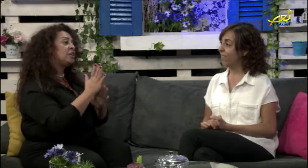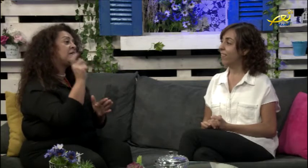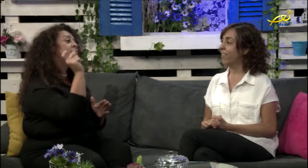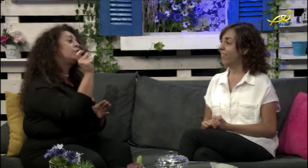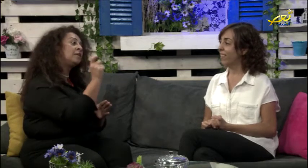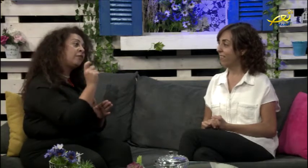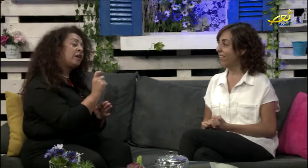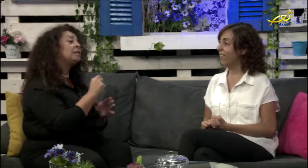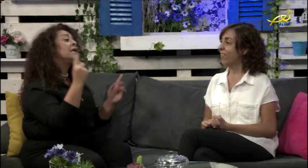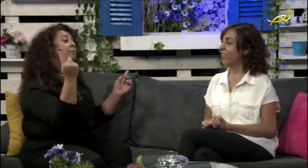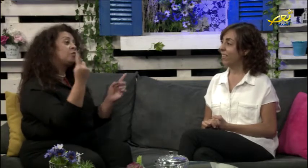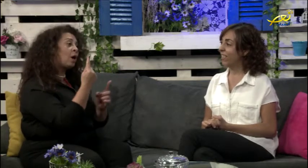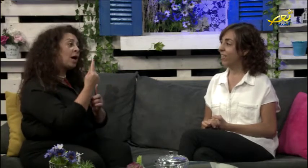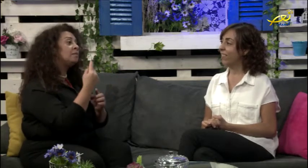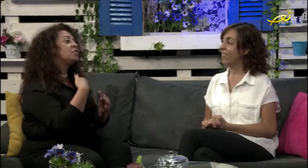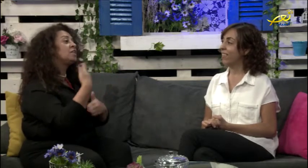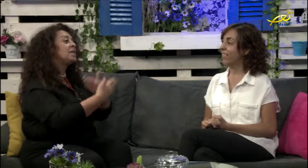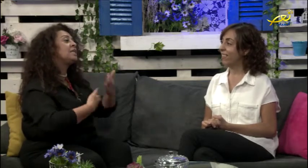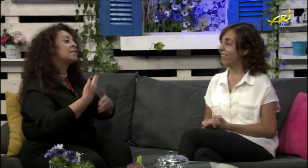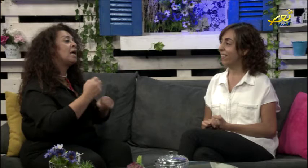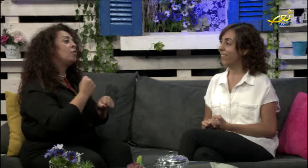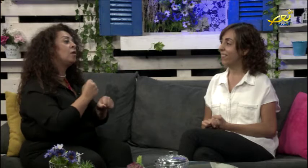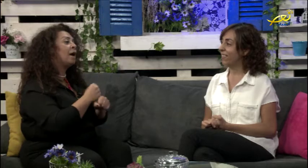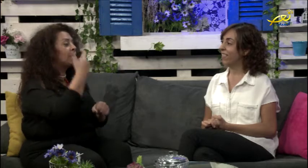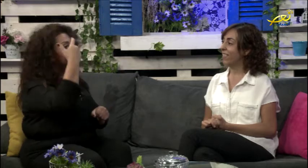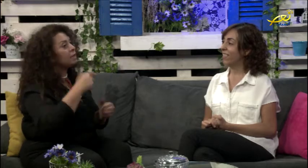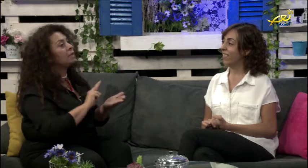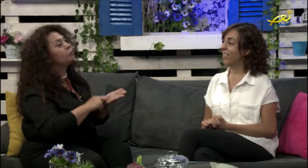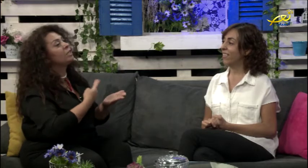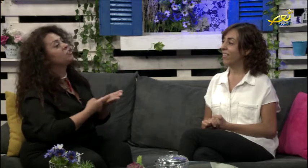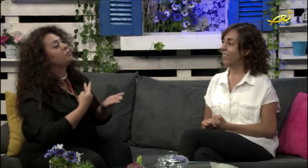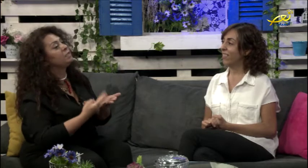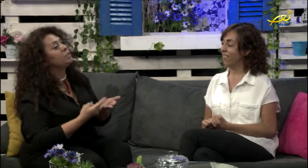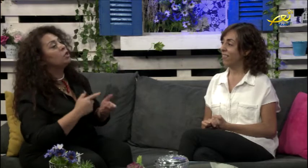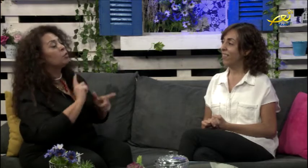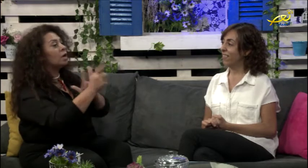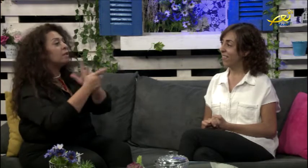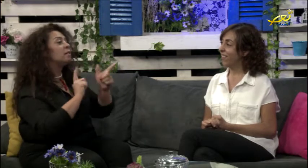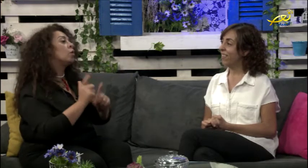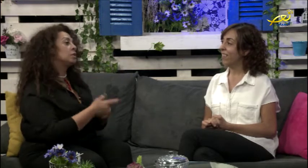بالاشارات مرادفات بتتوحد منشان يسهلوا عمل المترجمين والتواصل.